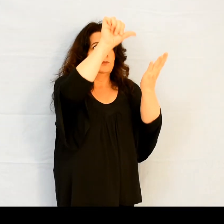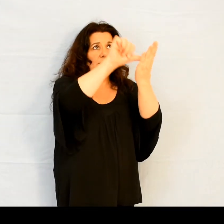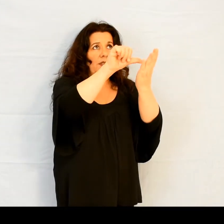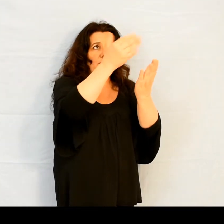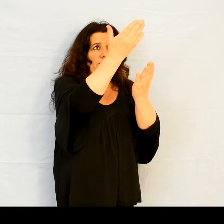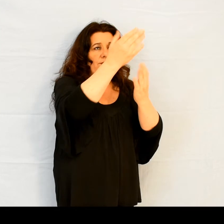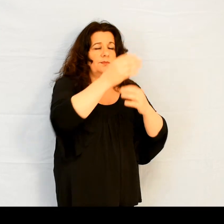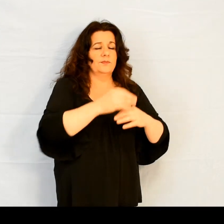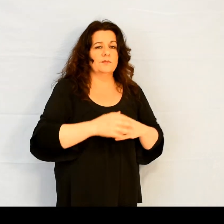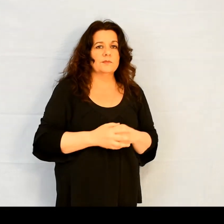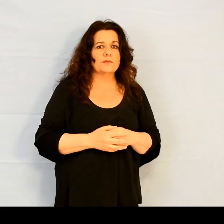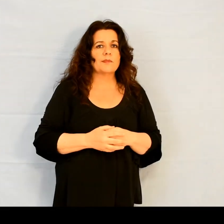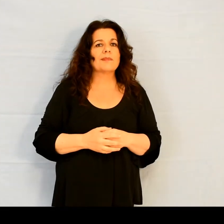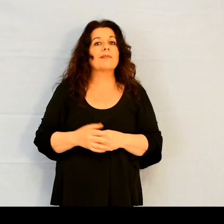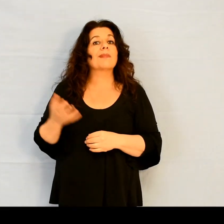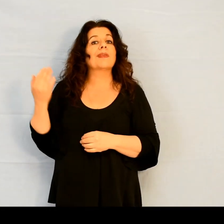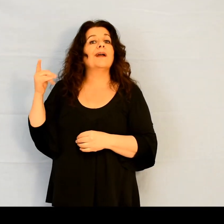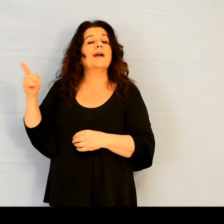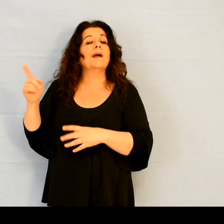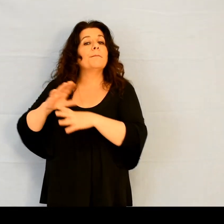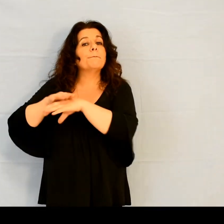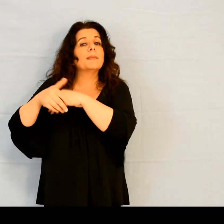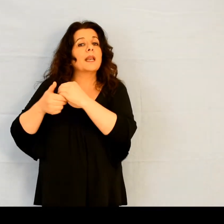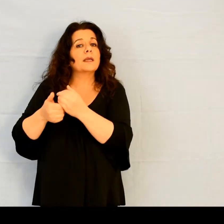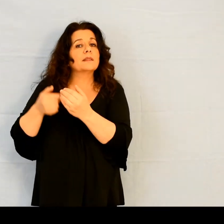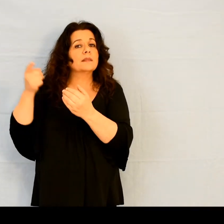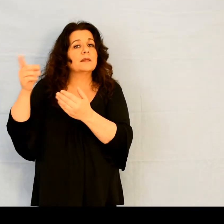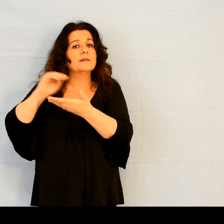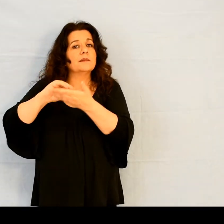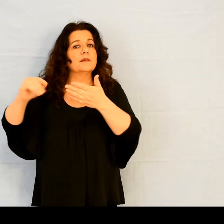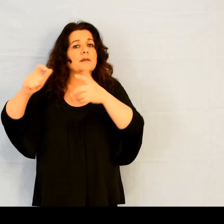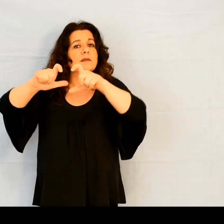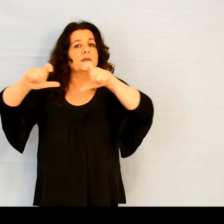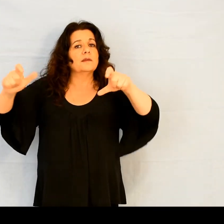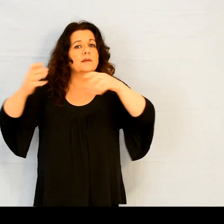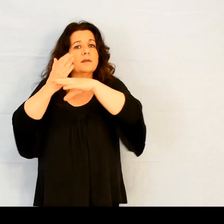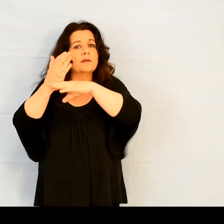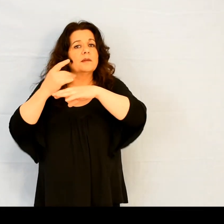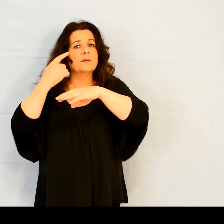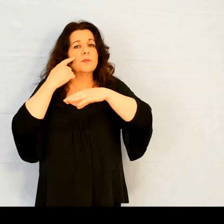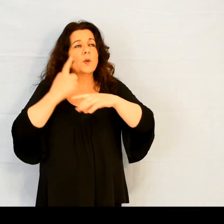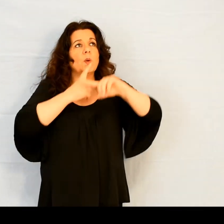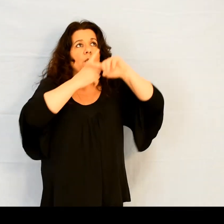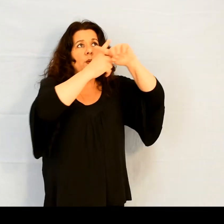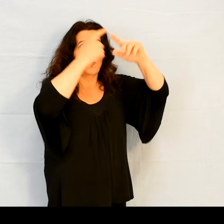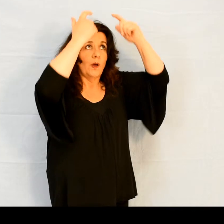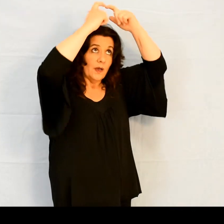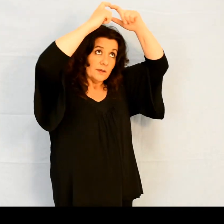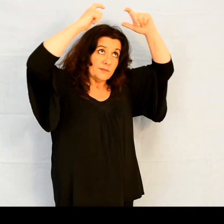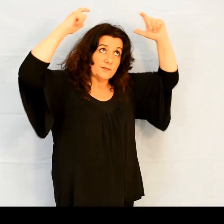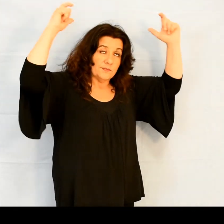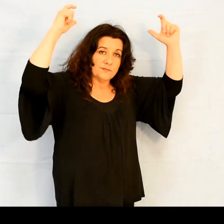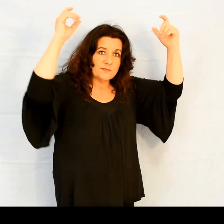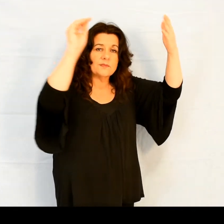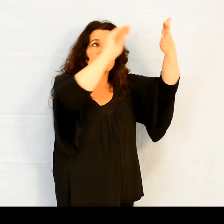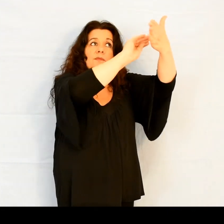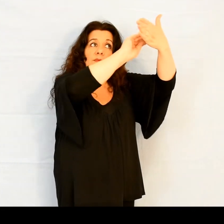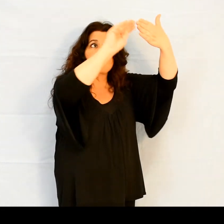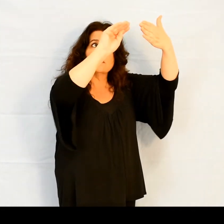Pilate avait rédigé un écriteau qui fit placer sur la croix. Il était écrit « Jésus